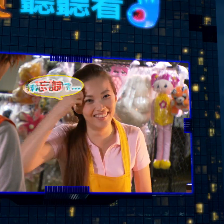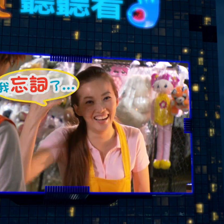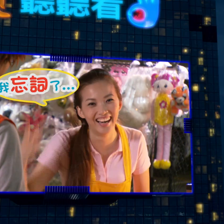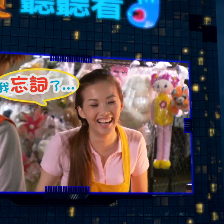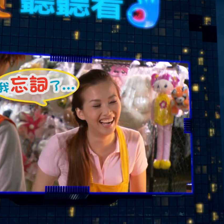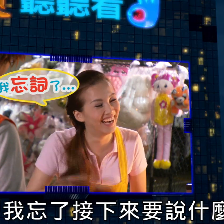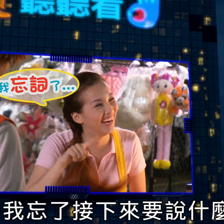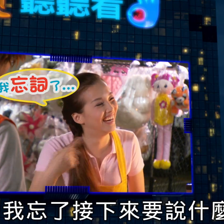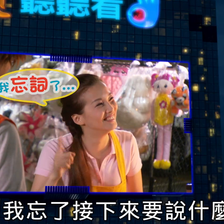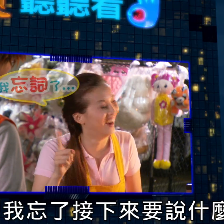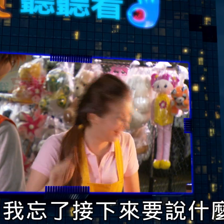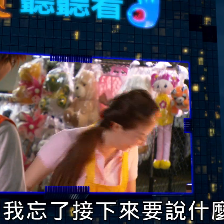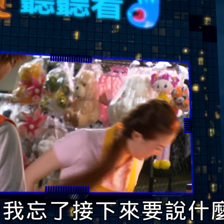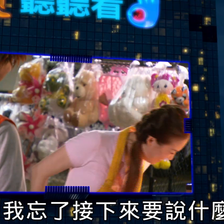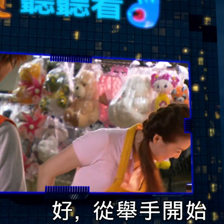了，嗨、我忘了接下来要说什么了。